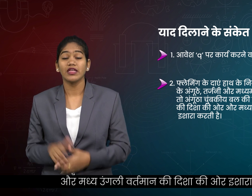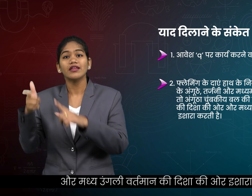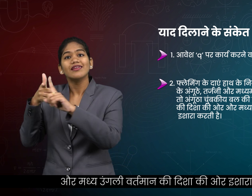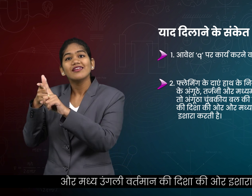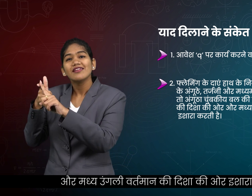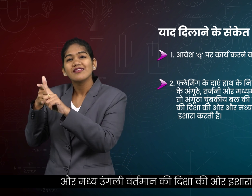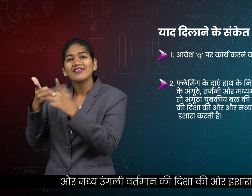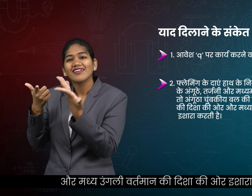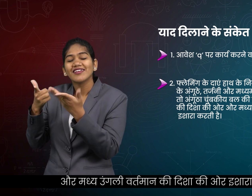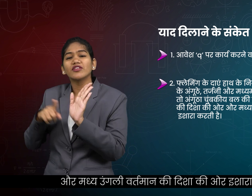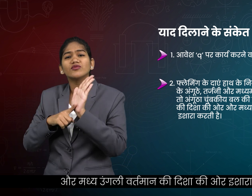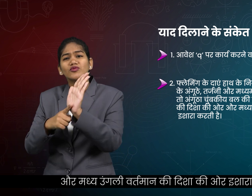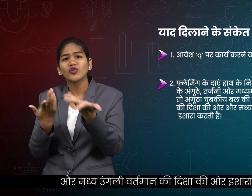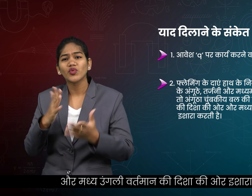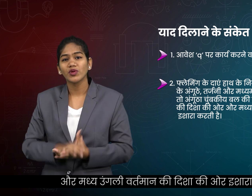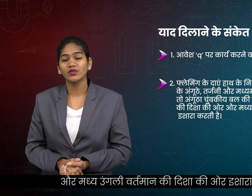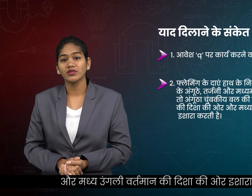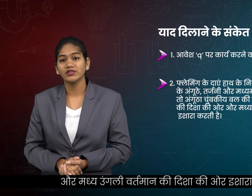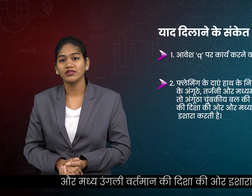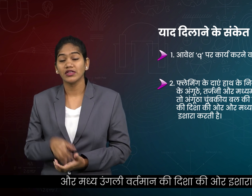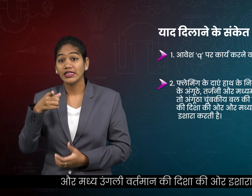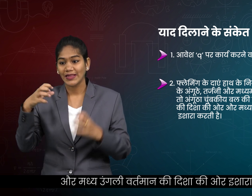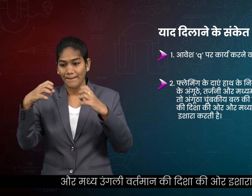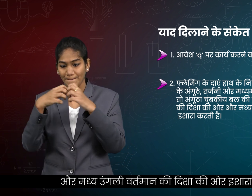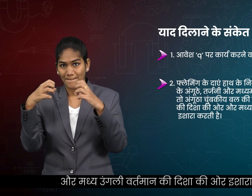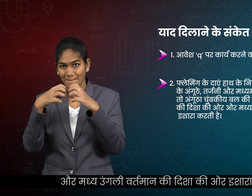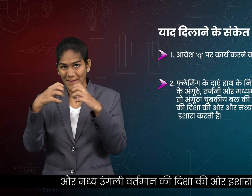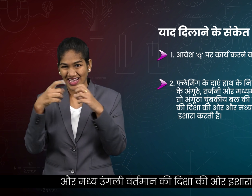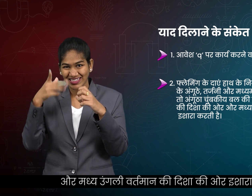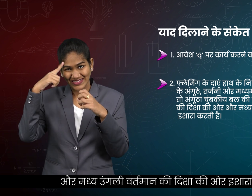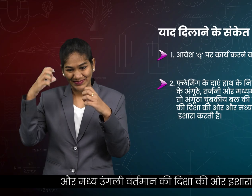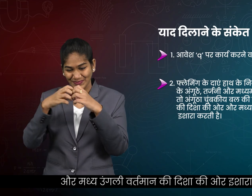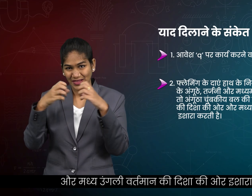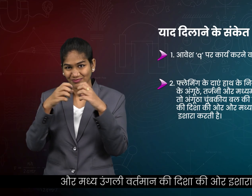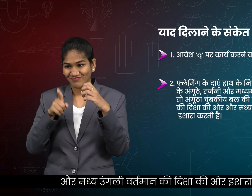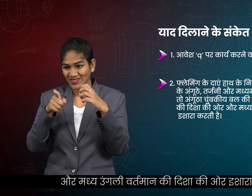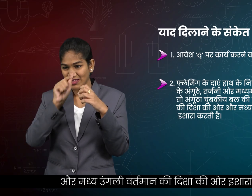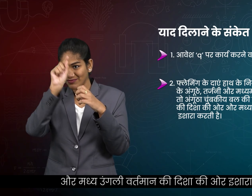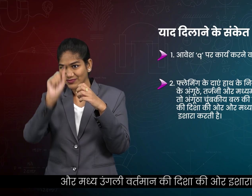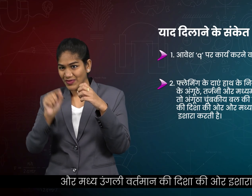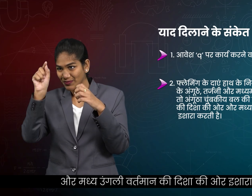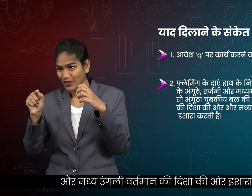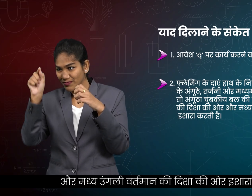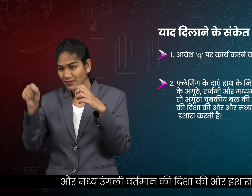मध्यमा उंगली वर्तमान की दिशा की ओर इशारा करती है।